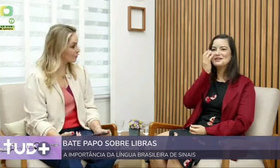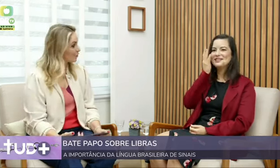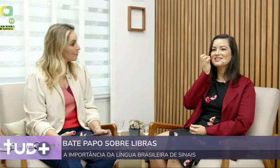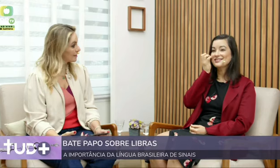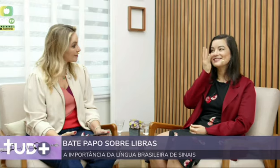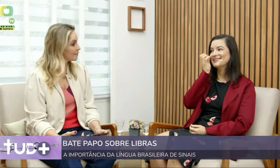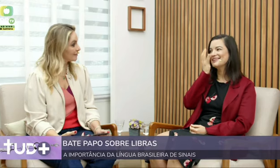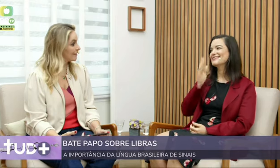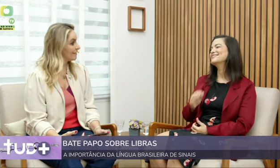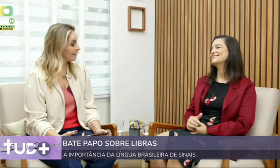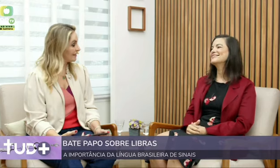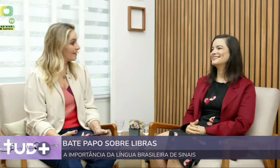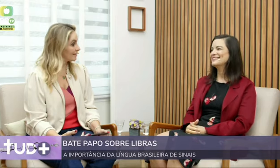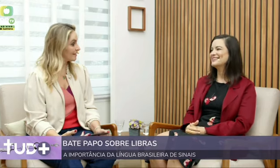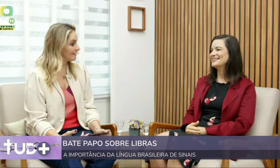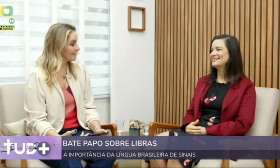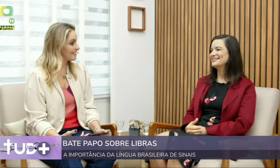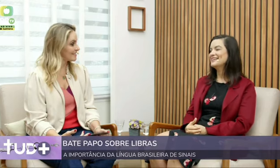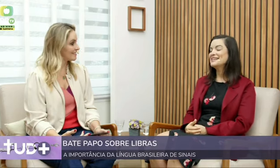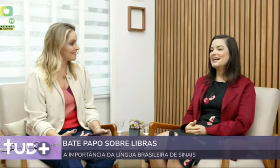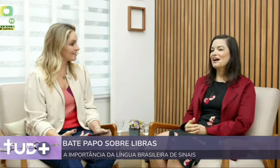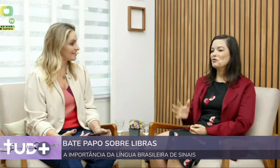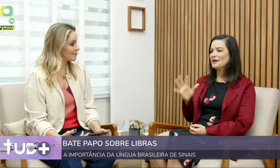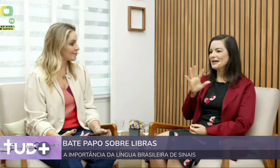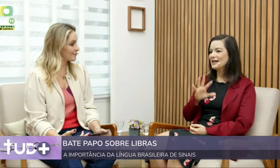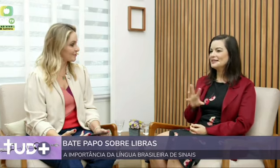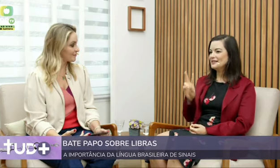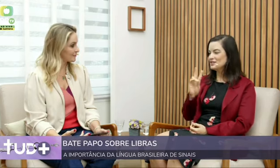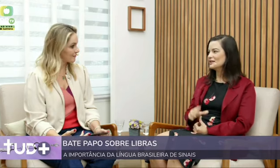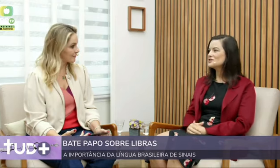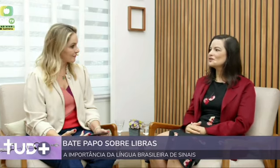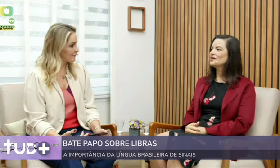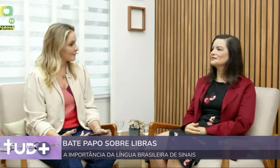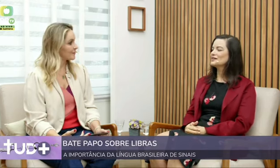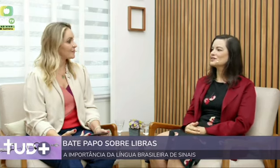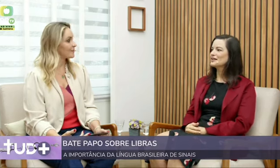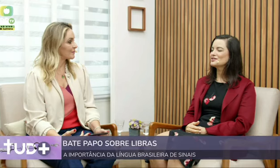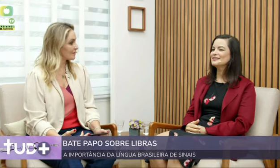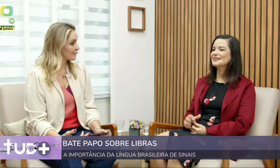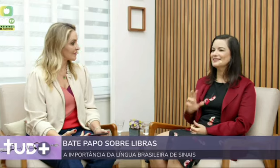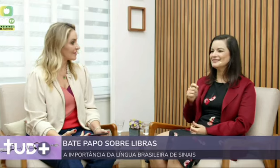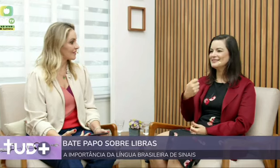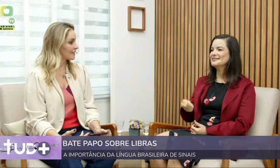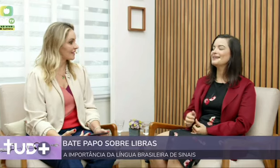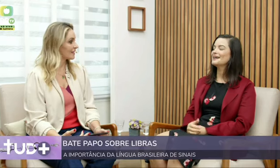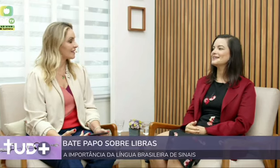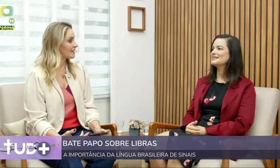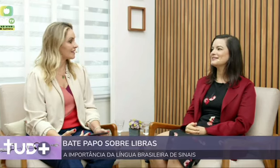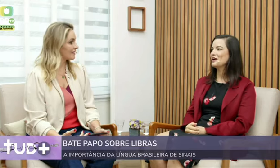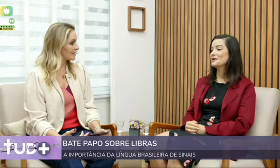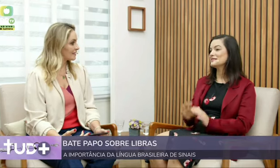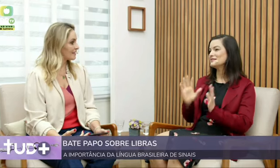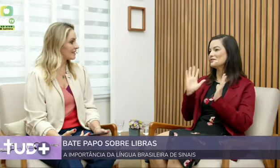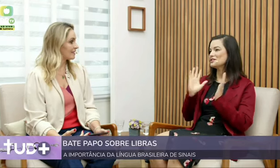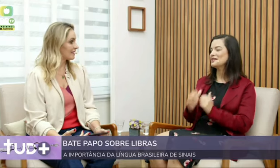seu nome Letícia, mesmo. Que interessante Alguma isso. característica eles olham da gente, né? E dá aquele sinal. E esse sinal a gente